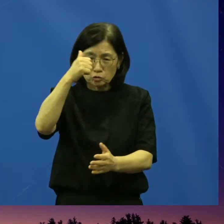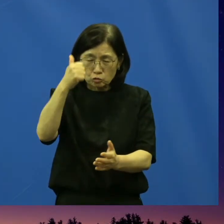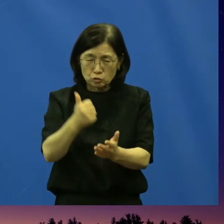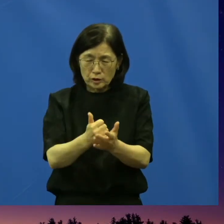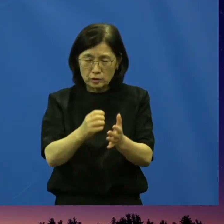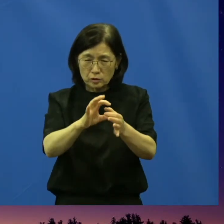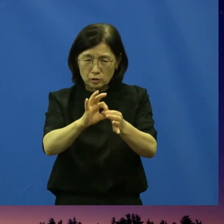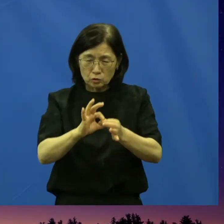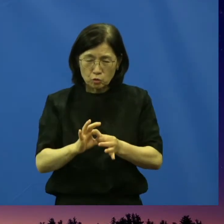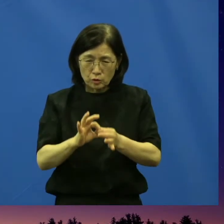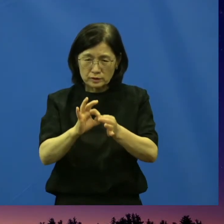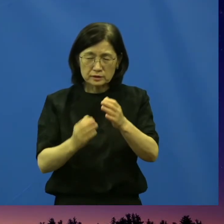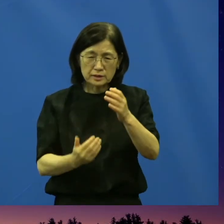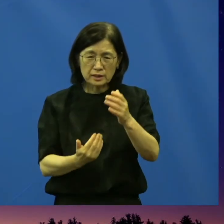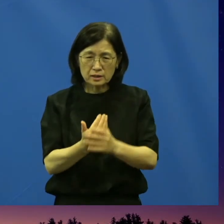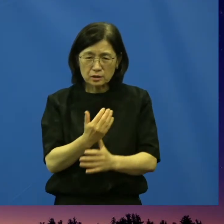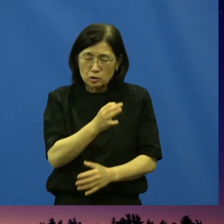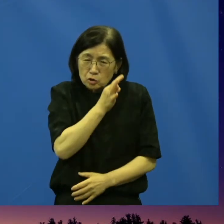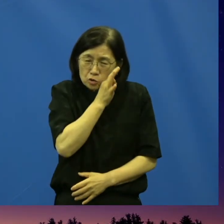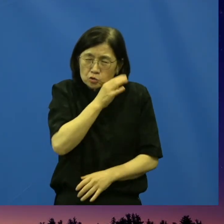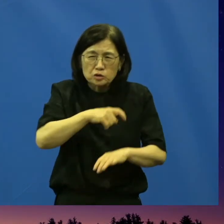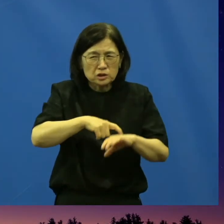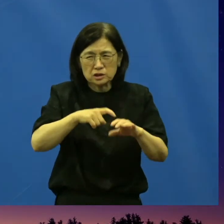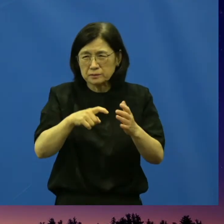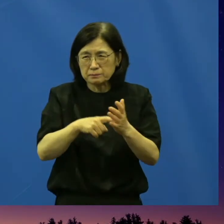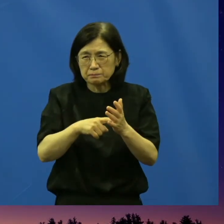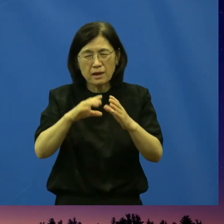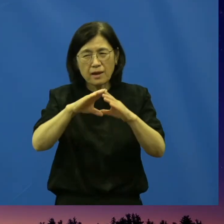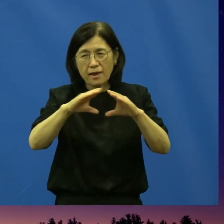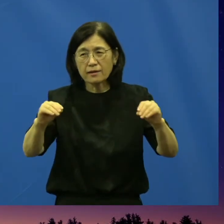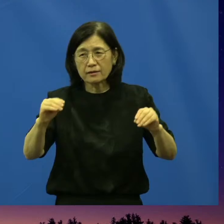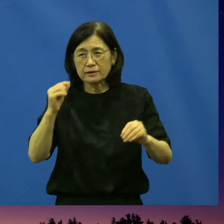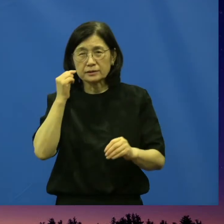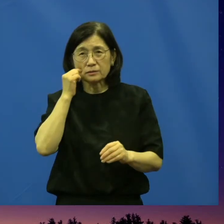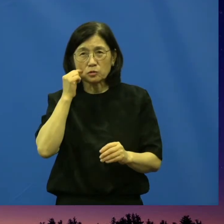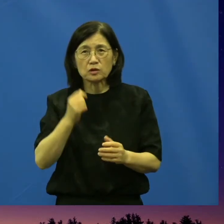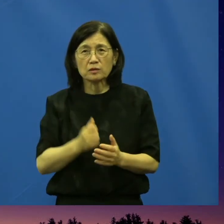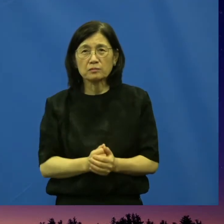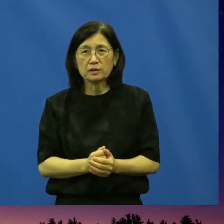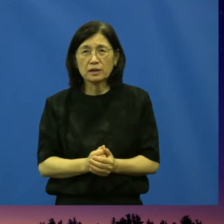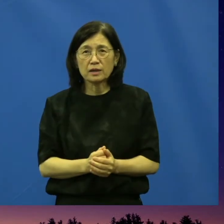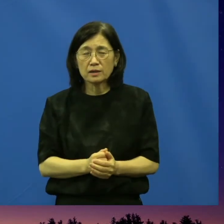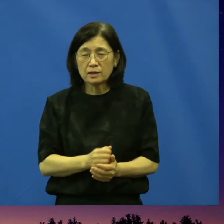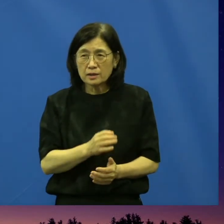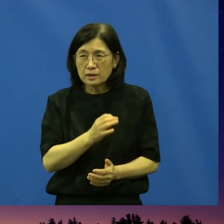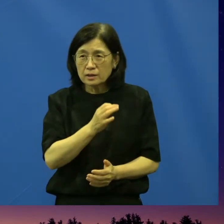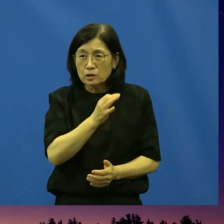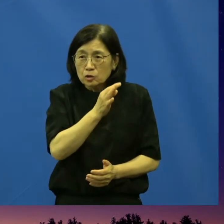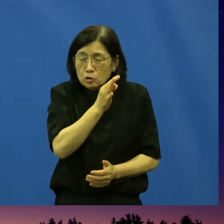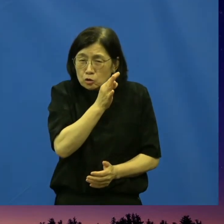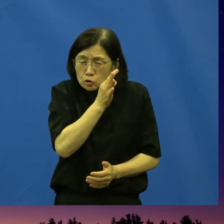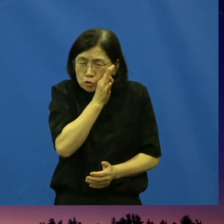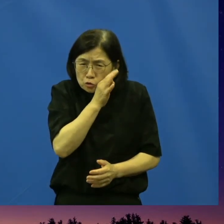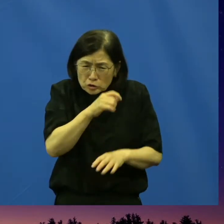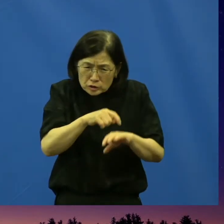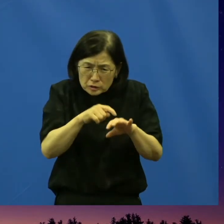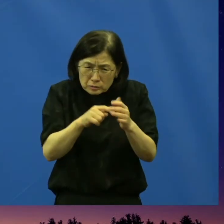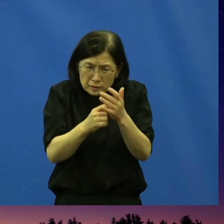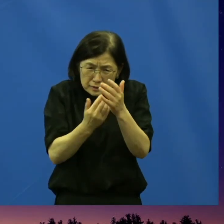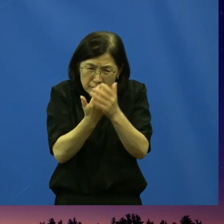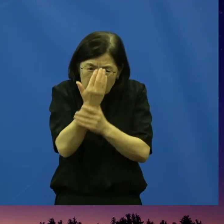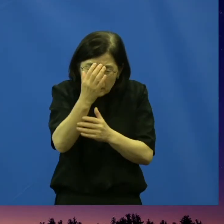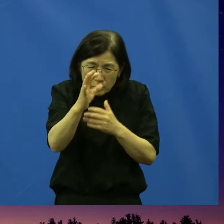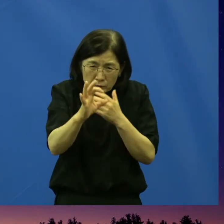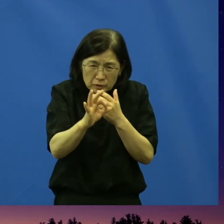수치심을 해결할 수가 없어요. 그래서 수치심을 만들어내는 행동 중에 하나가 어떤 사람들은 숨는 거예요. 스스로를 고립시켜 버리는